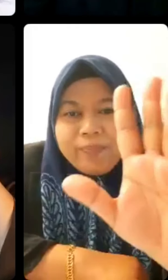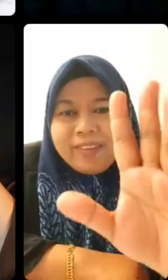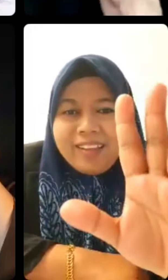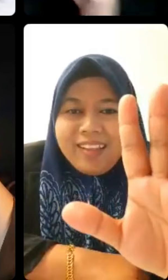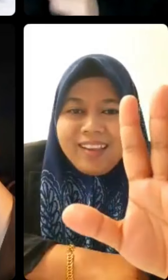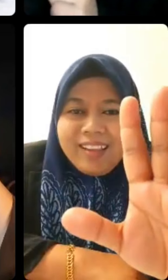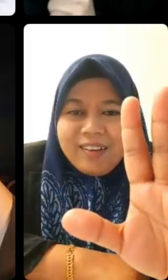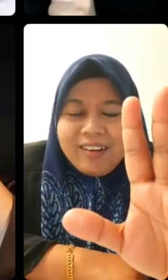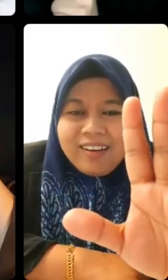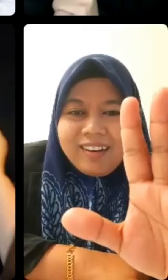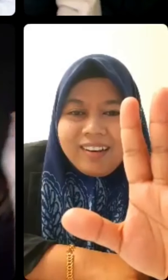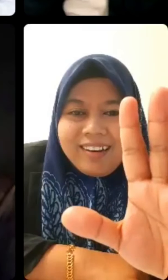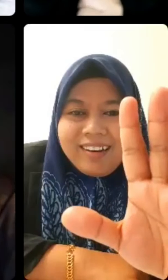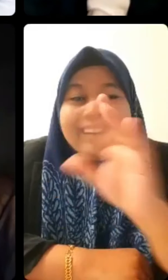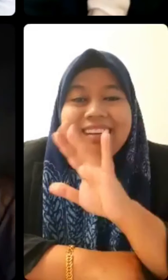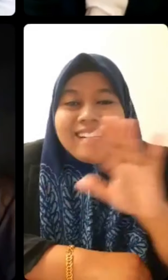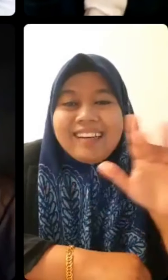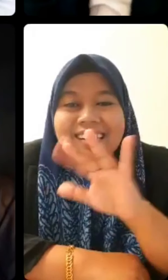sebab